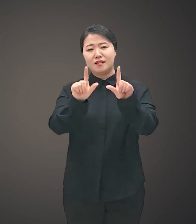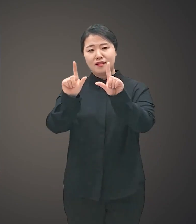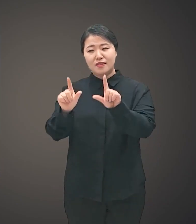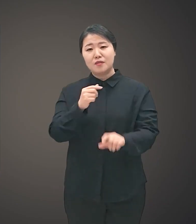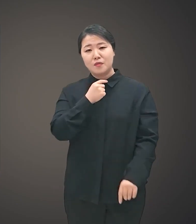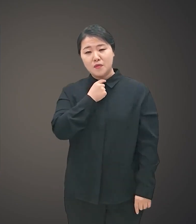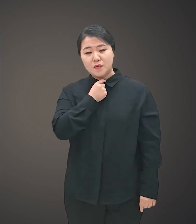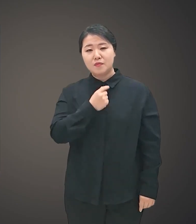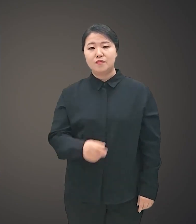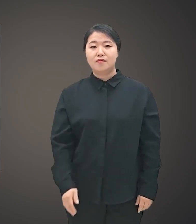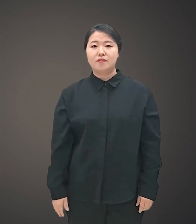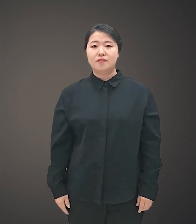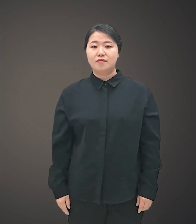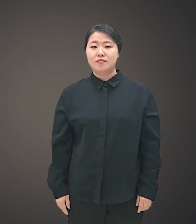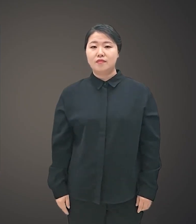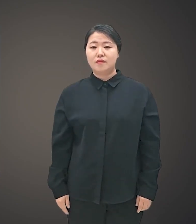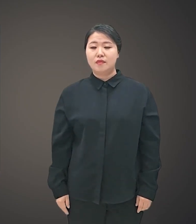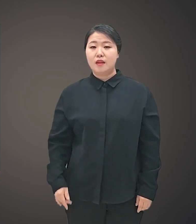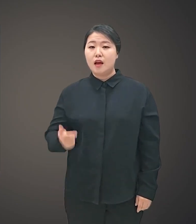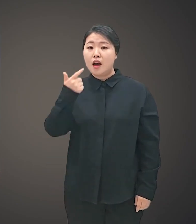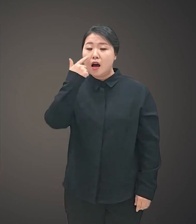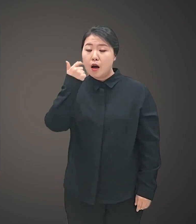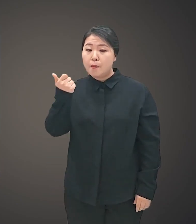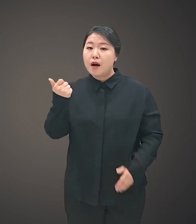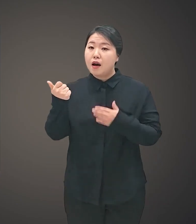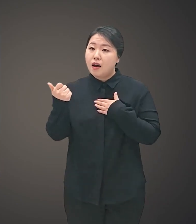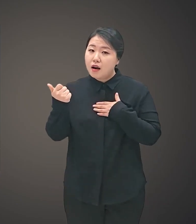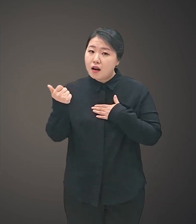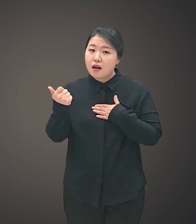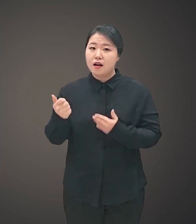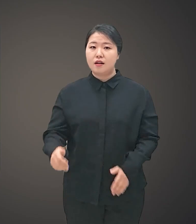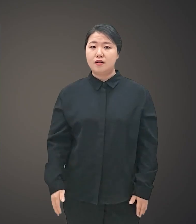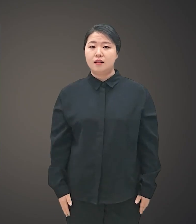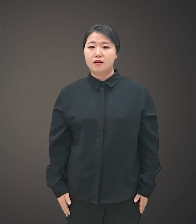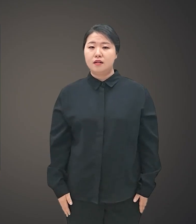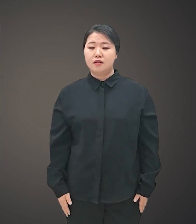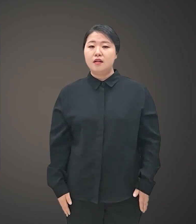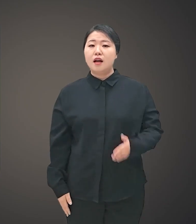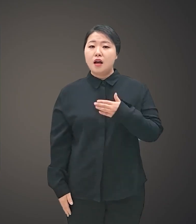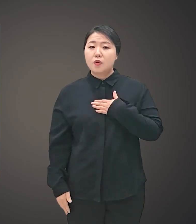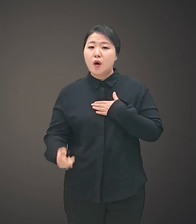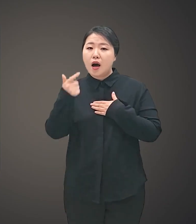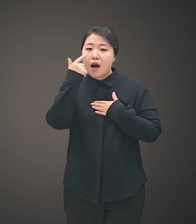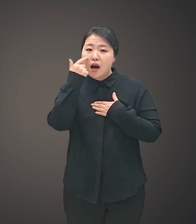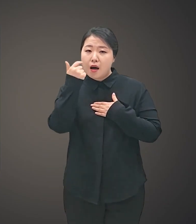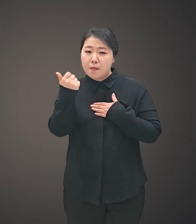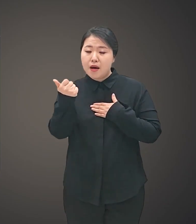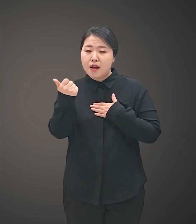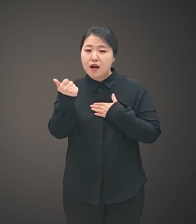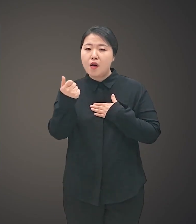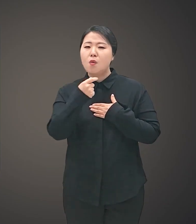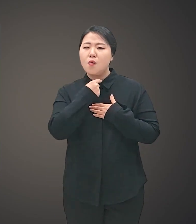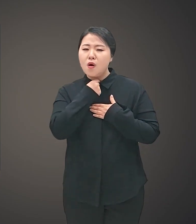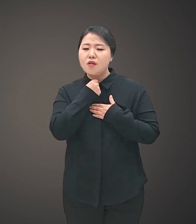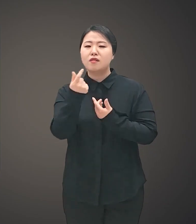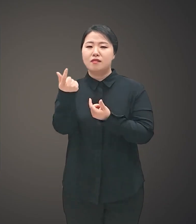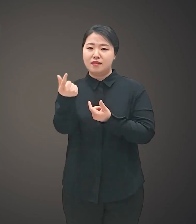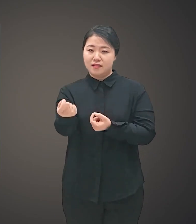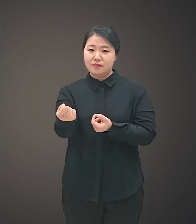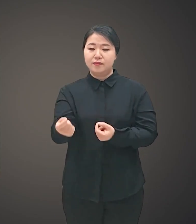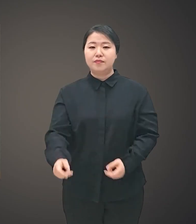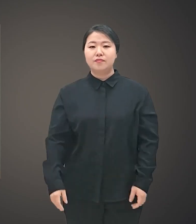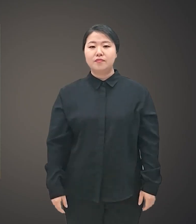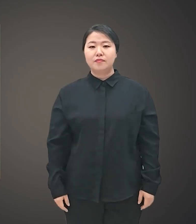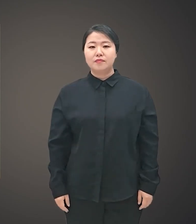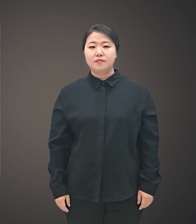좋겠어. 그거 알아요, 아빠? 저도 아빠한테 바라는 게 그거